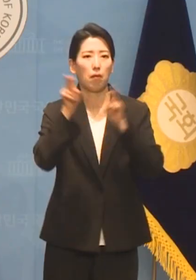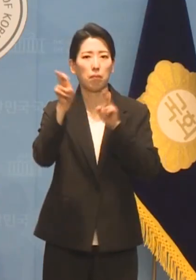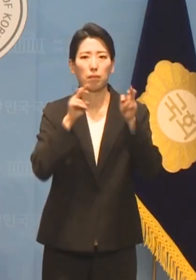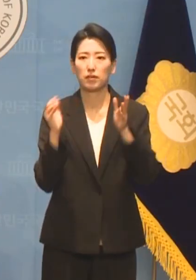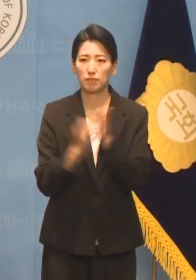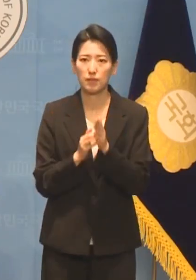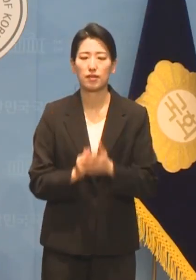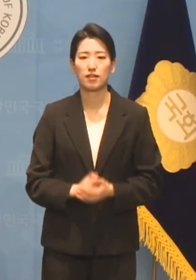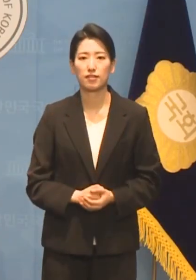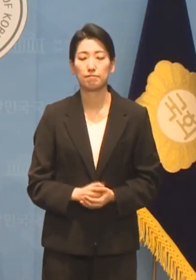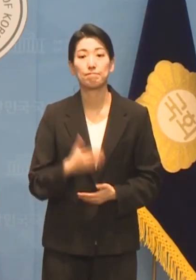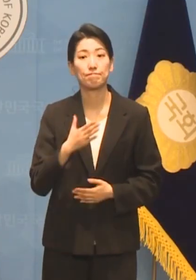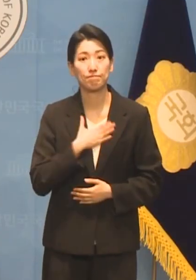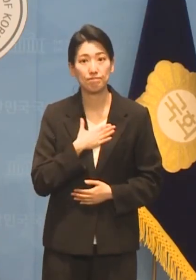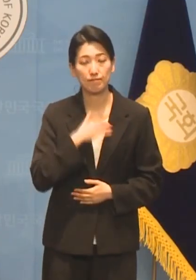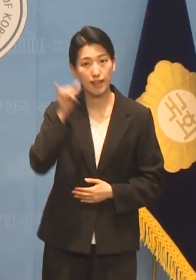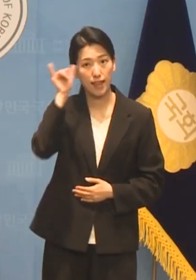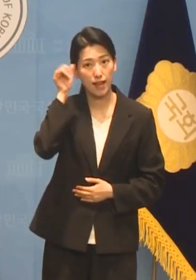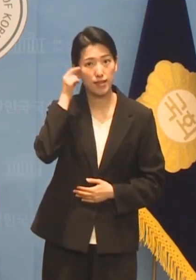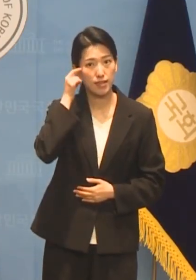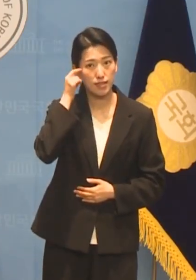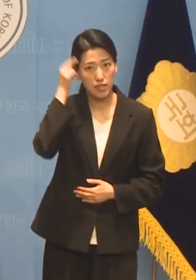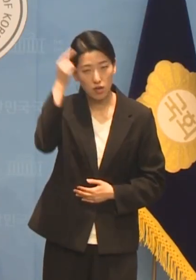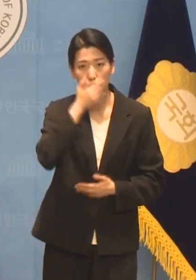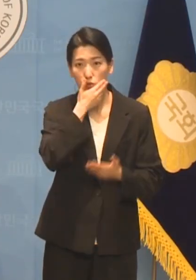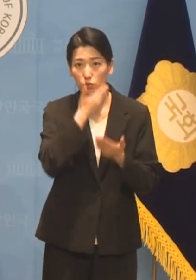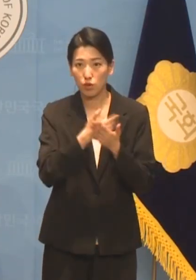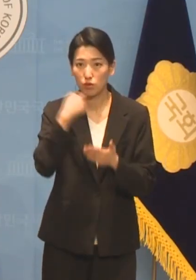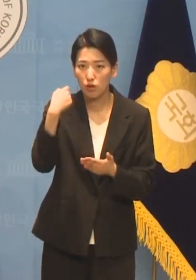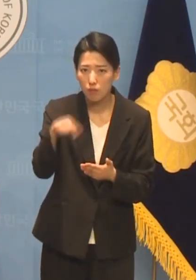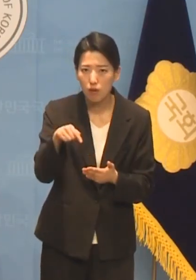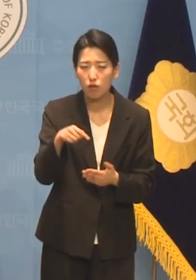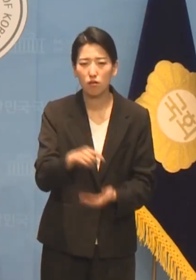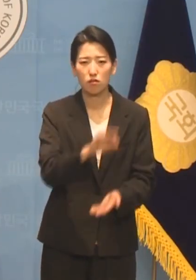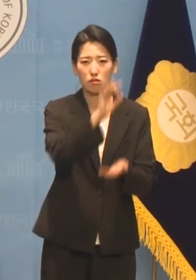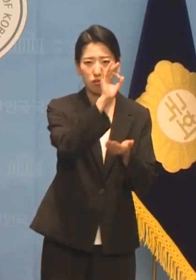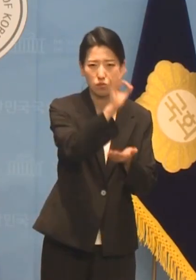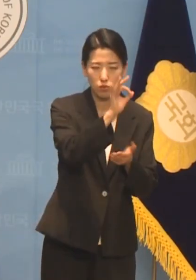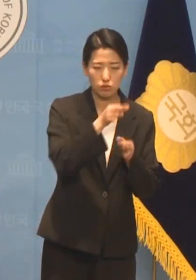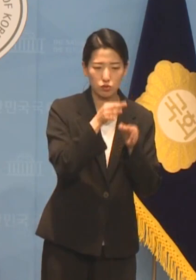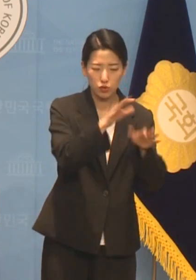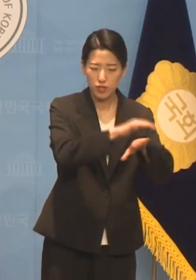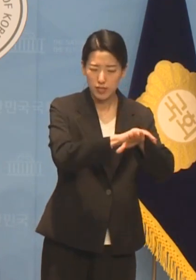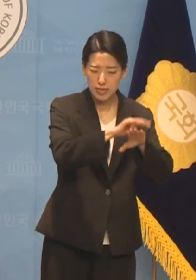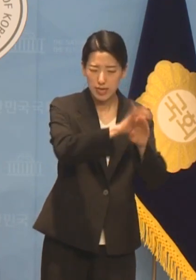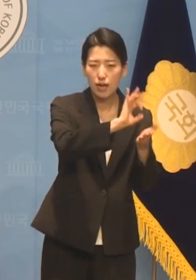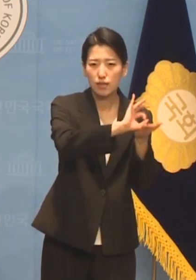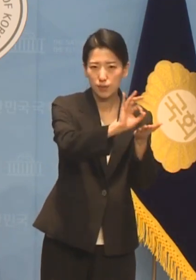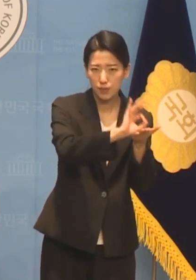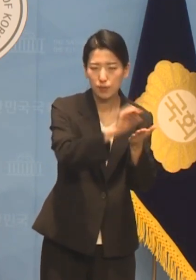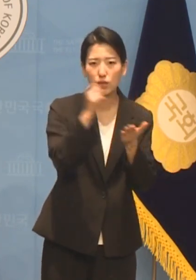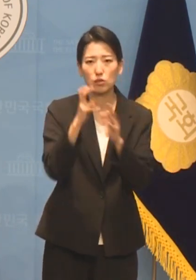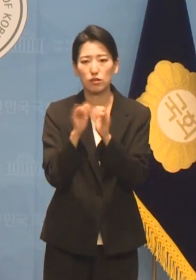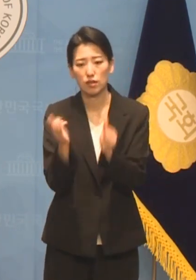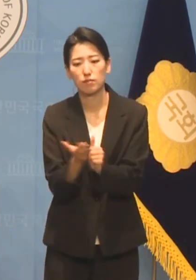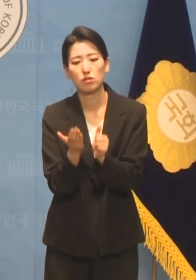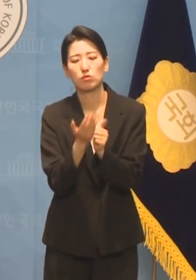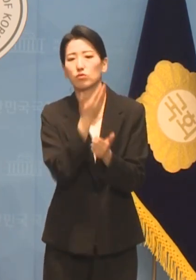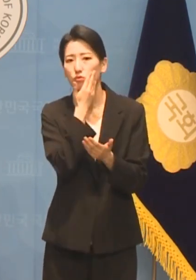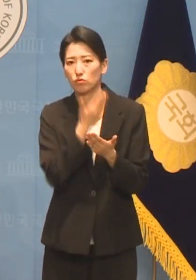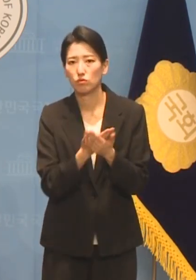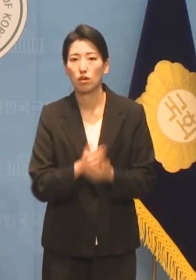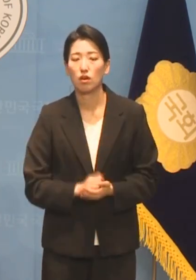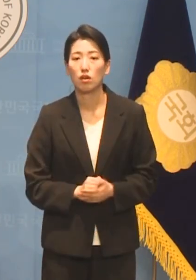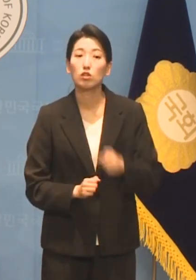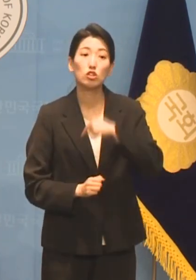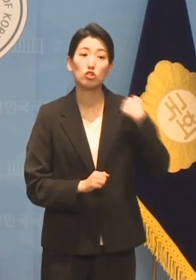약속뿐입니다. 저는 AI 전략 핵심은 돈과 사람이라고 생각합니다. 중국의